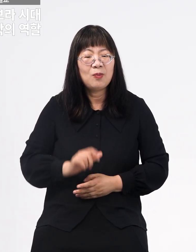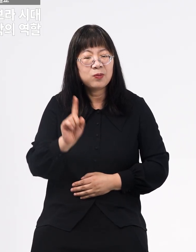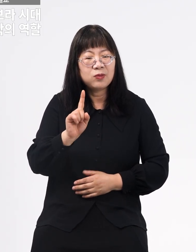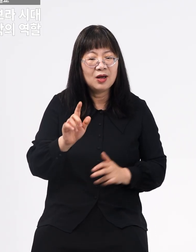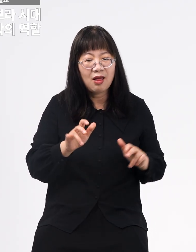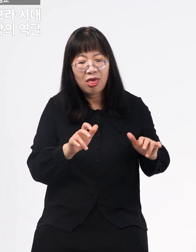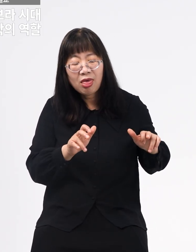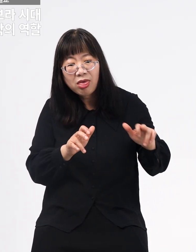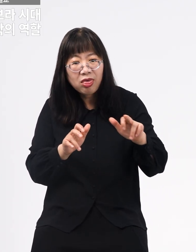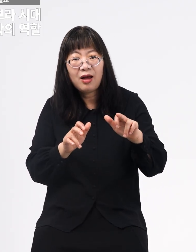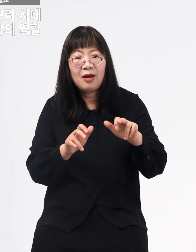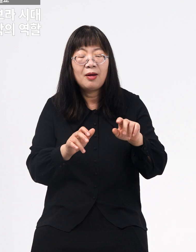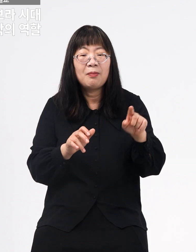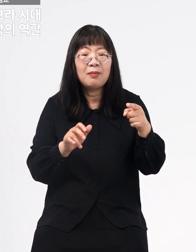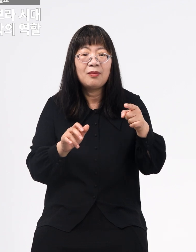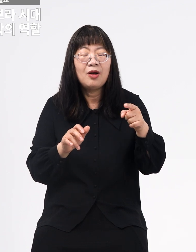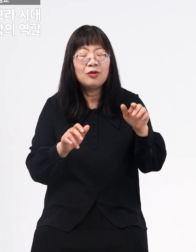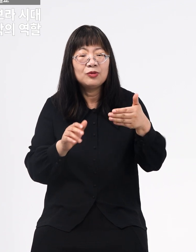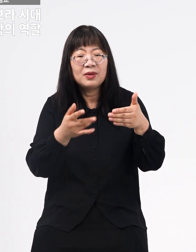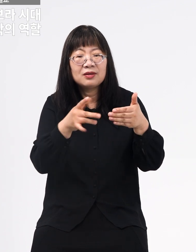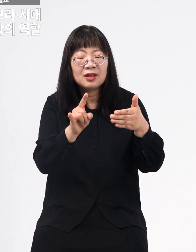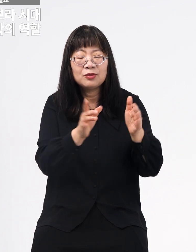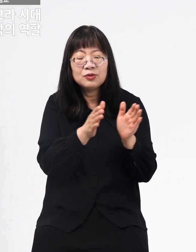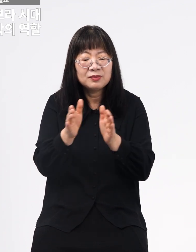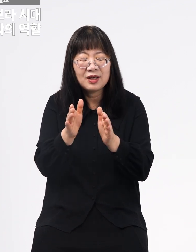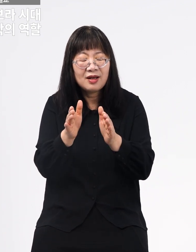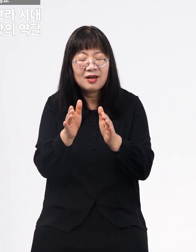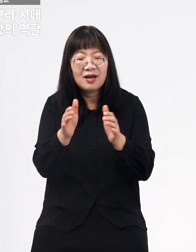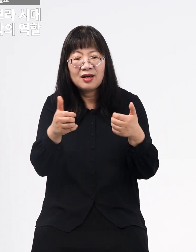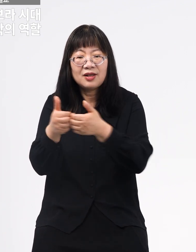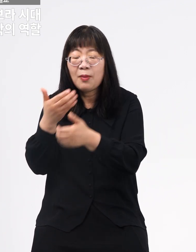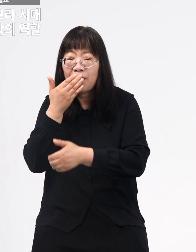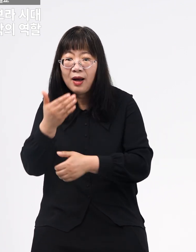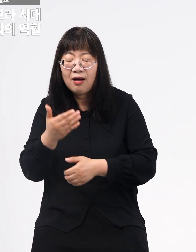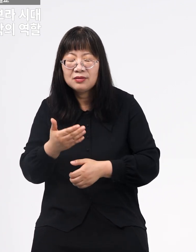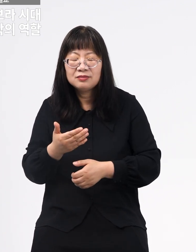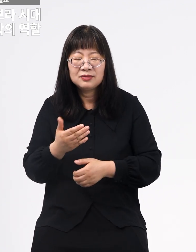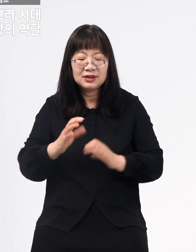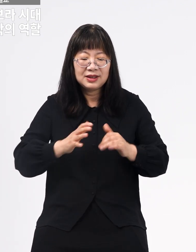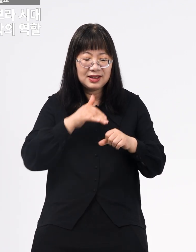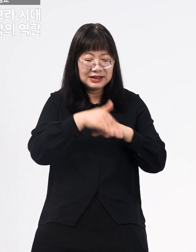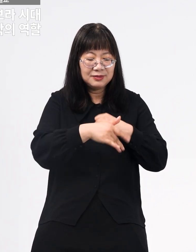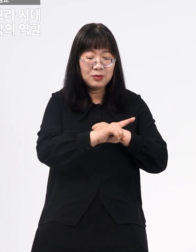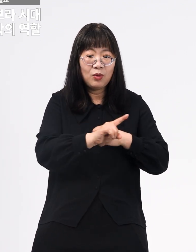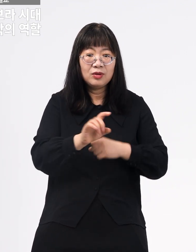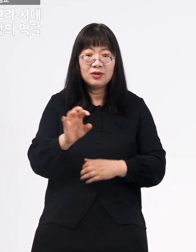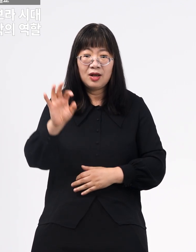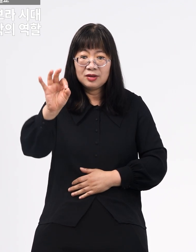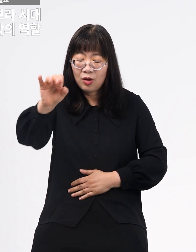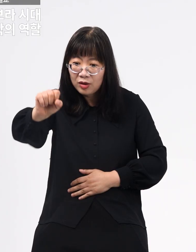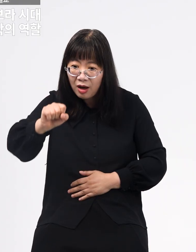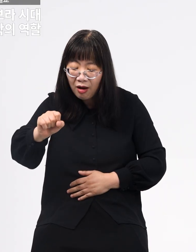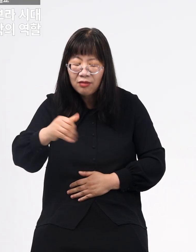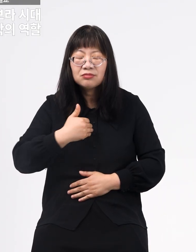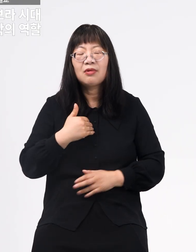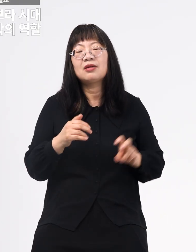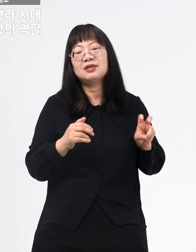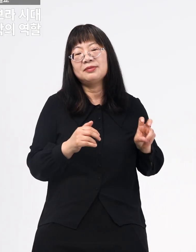될 텐데. 세상은 그런 방식으로 네가 10을 가지고 나와 우리는 20을 가지고